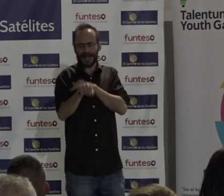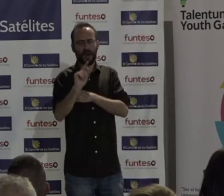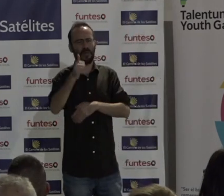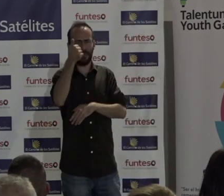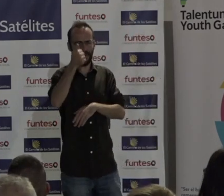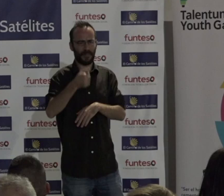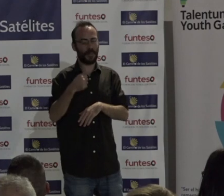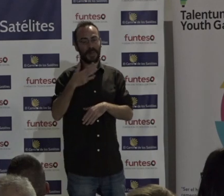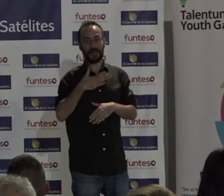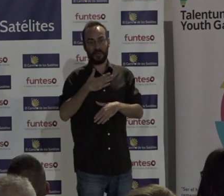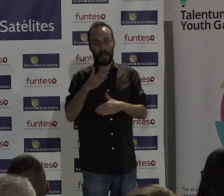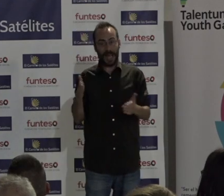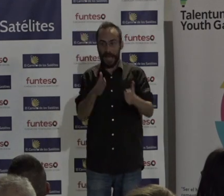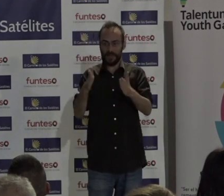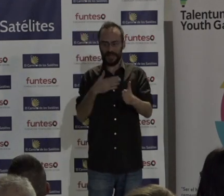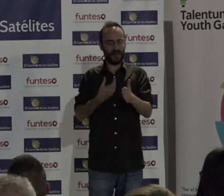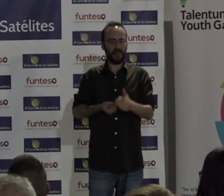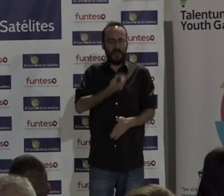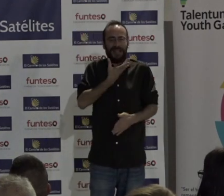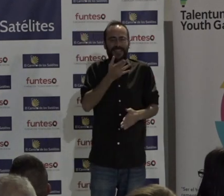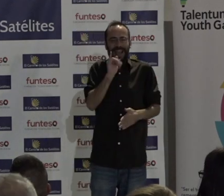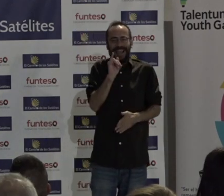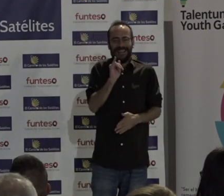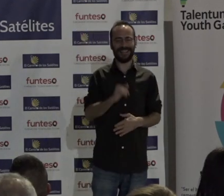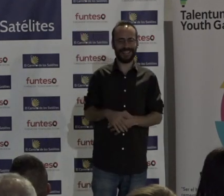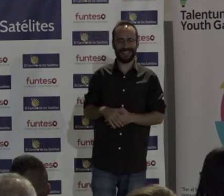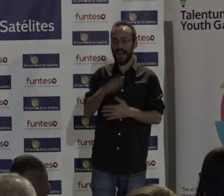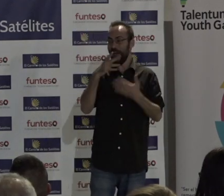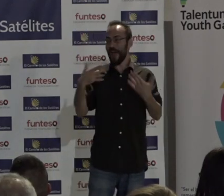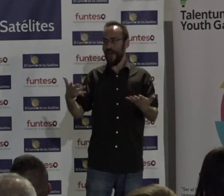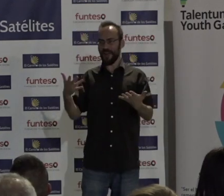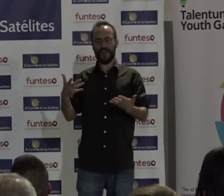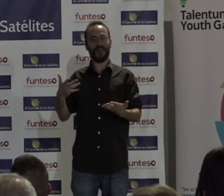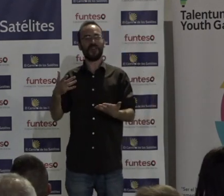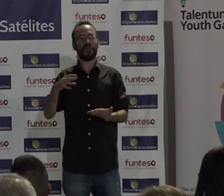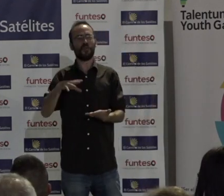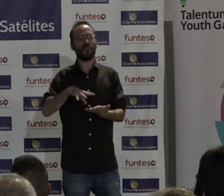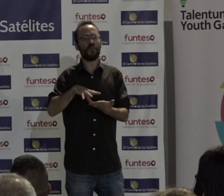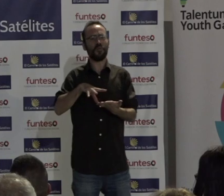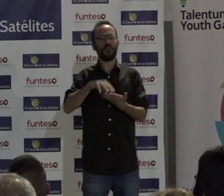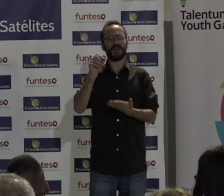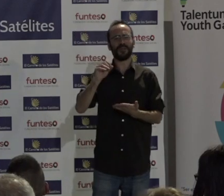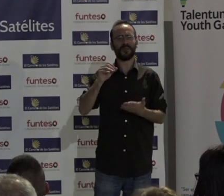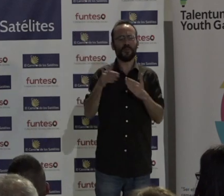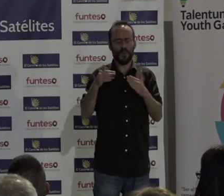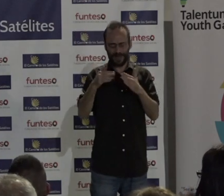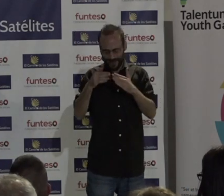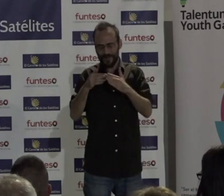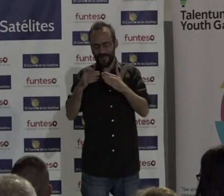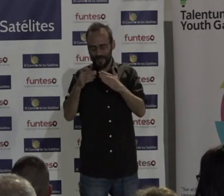el camino es mi pasión. Y hoy estamos en Puerto Marín. Realmente es un lugar muy